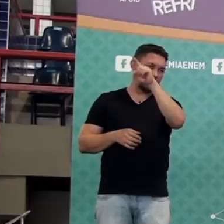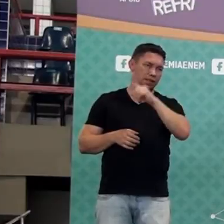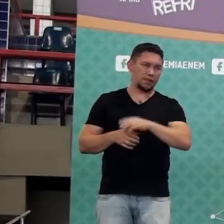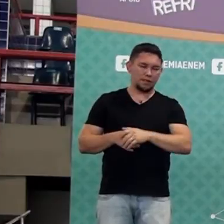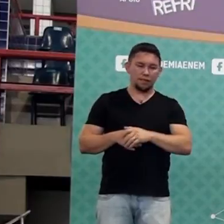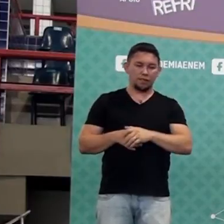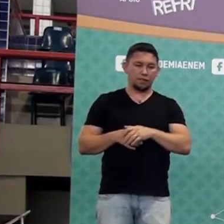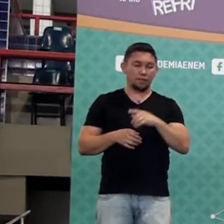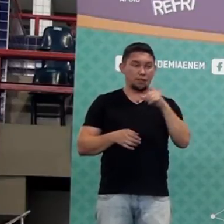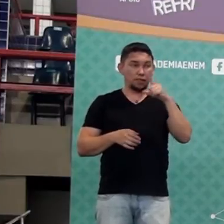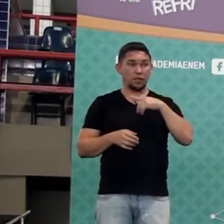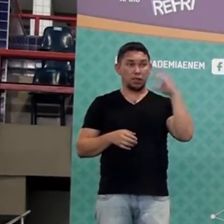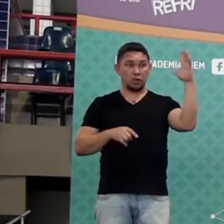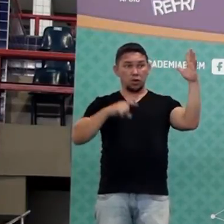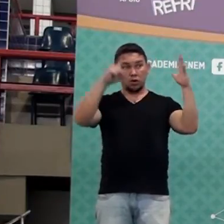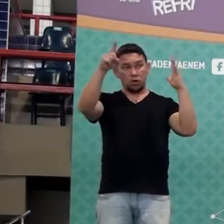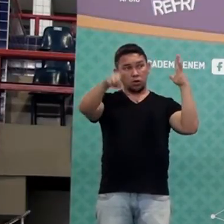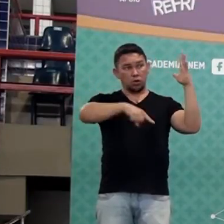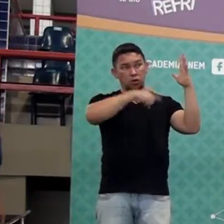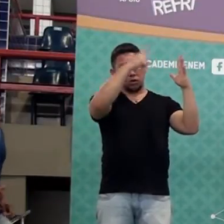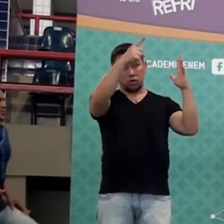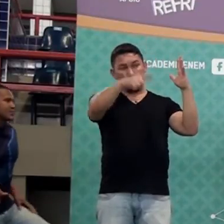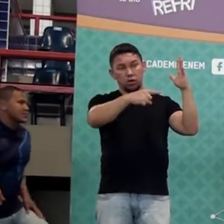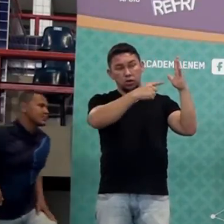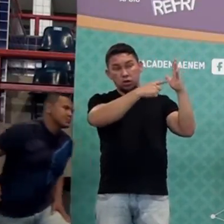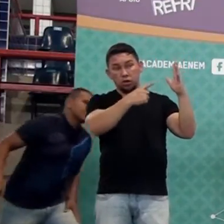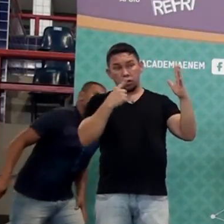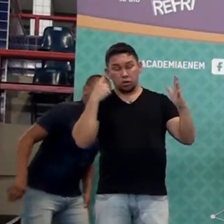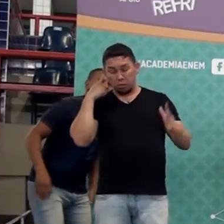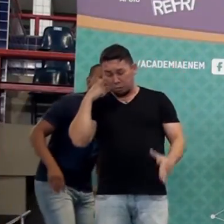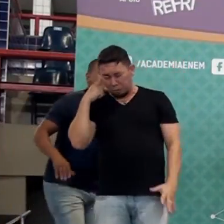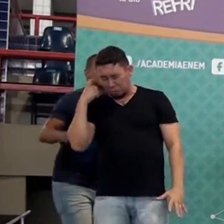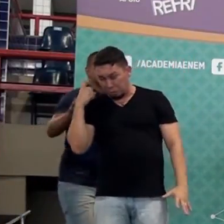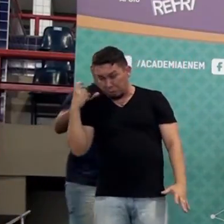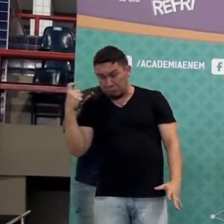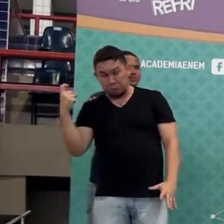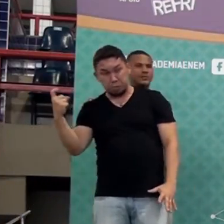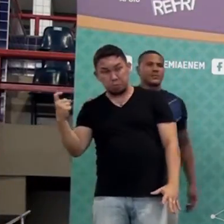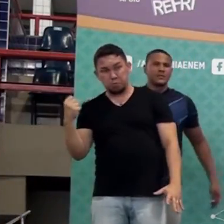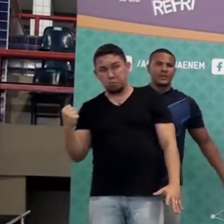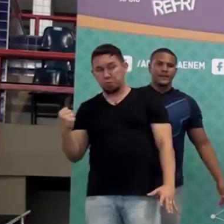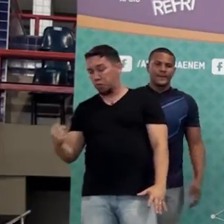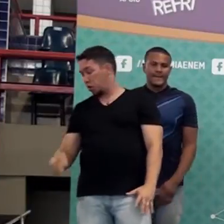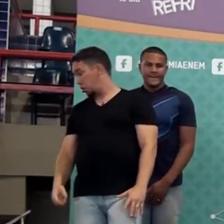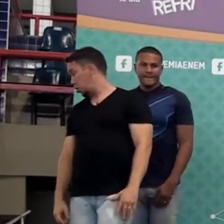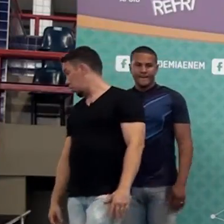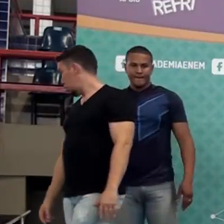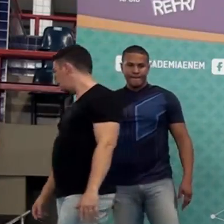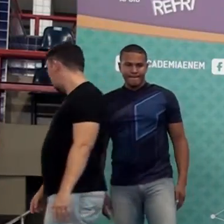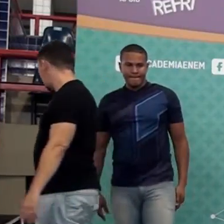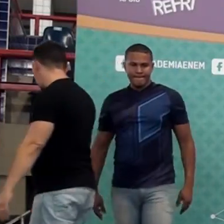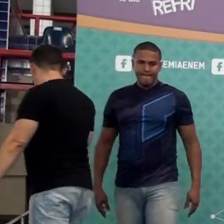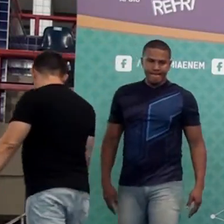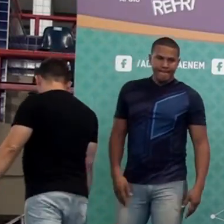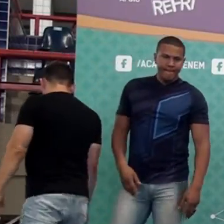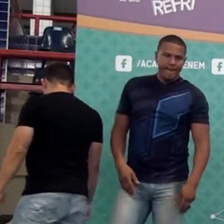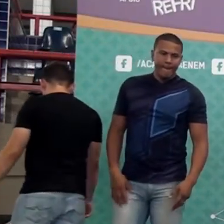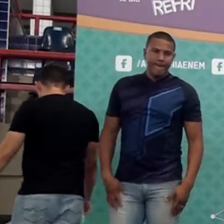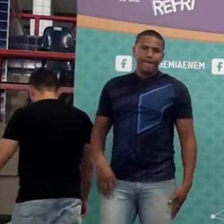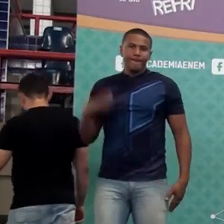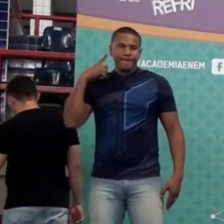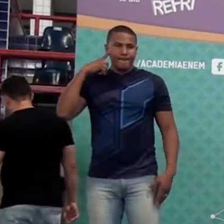aerogeradores e a zoada, porque quando esse catavento roda, ele gera uma zoada, um ruído. Esse ruído interferiu na pesca.